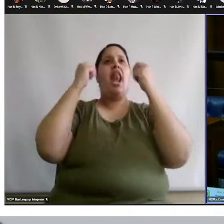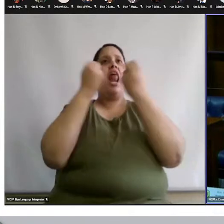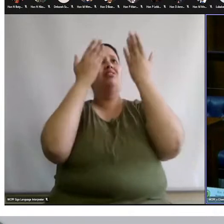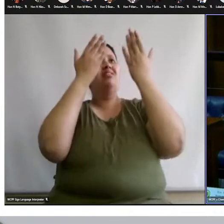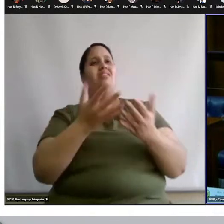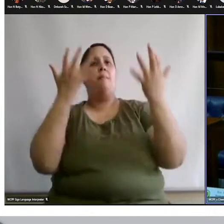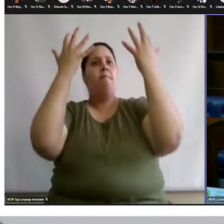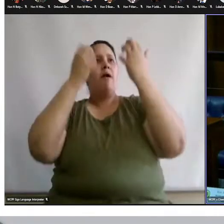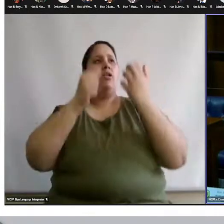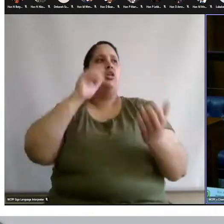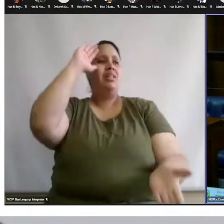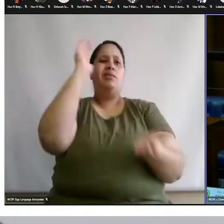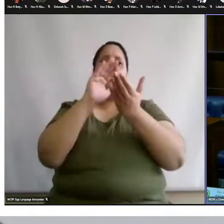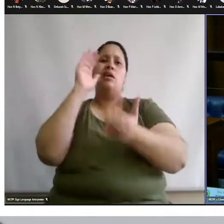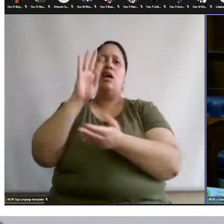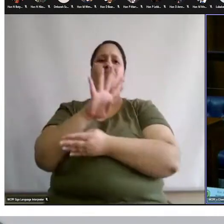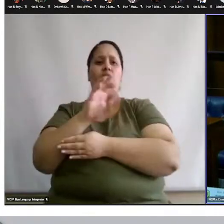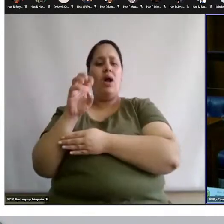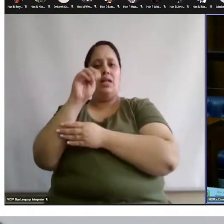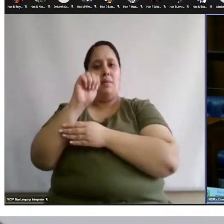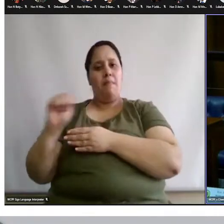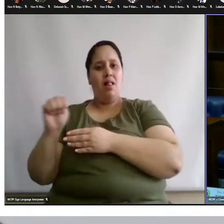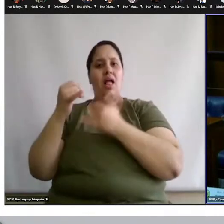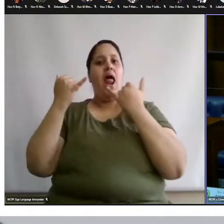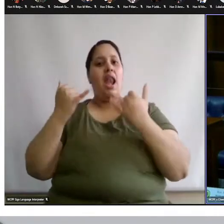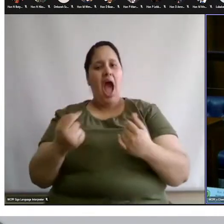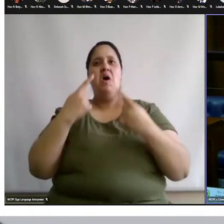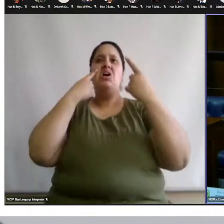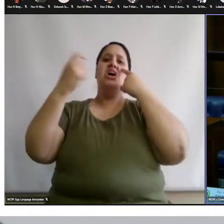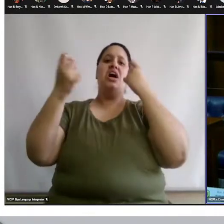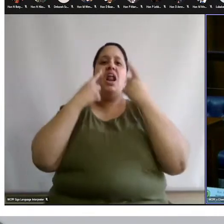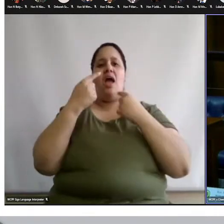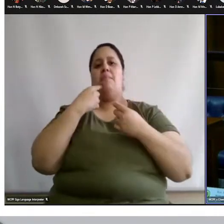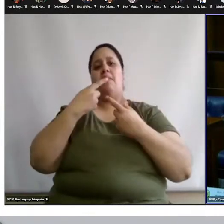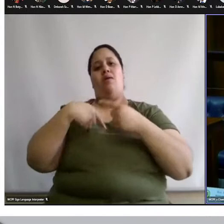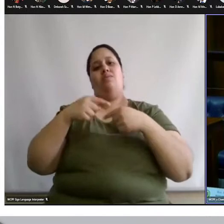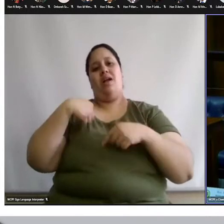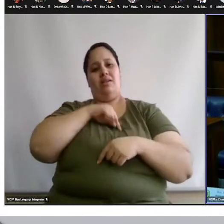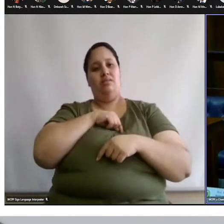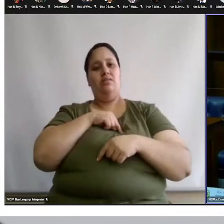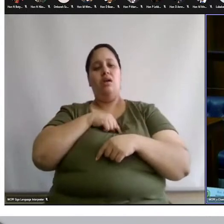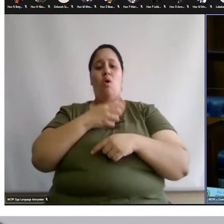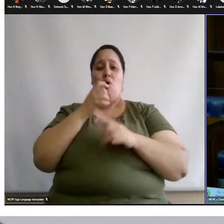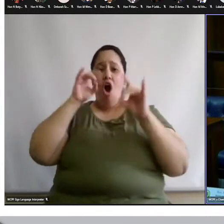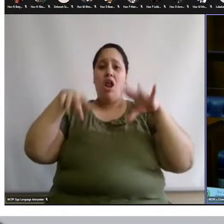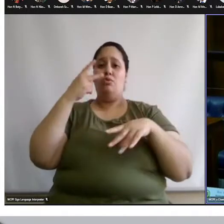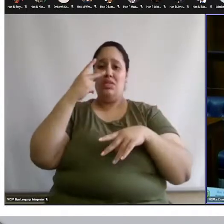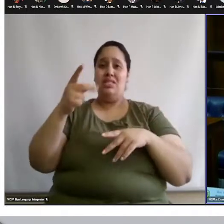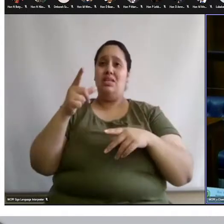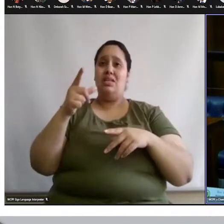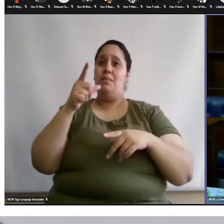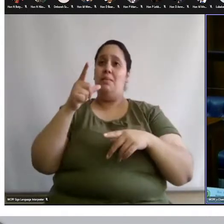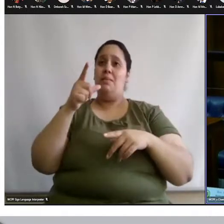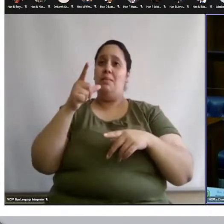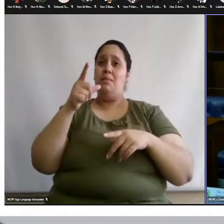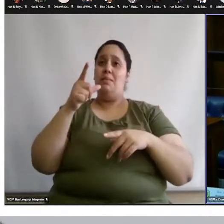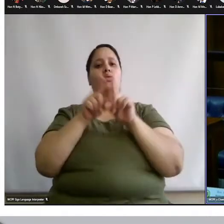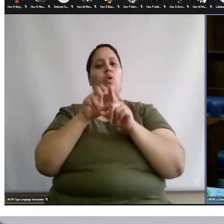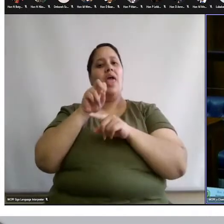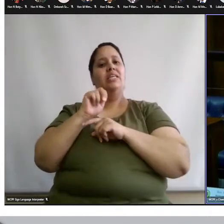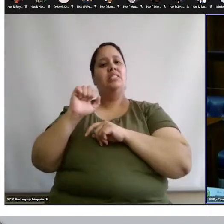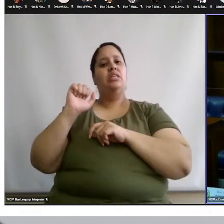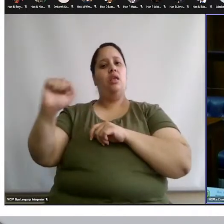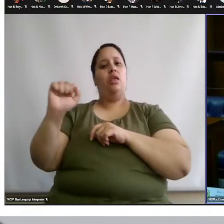met 400 miljoen. Nou wil hulle kamstig heilig spreek. Dis 'n skande in die oë van die publiek. Dis wel onbekend dat die ANC se beleid is,